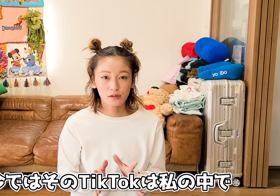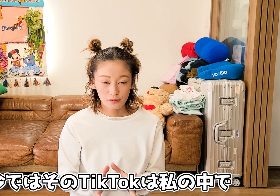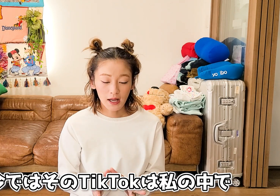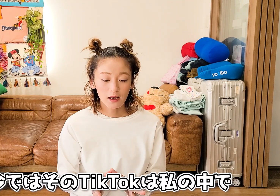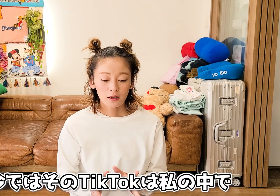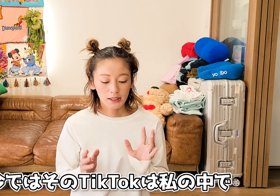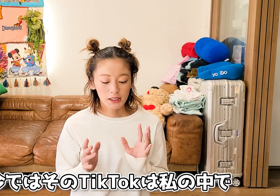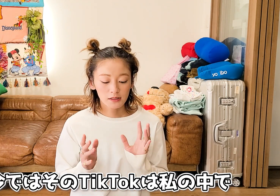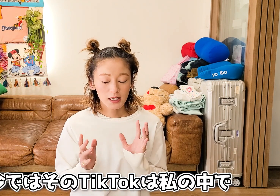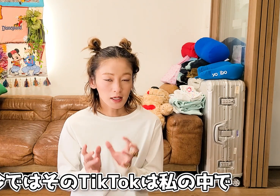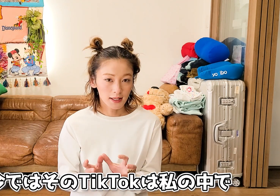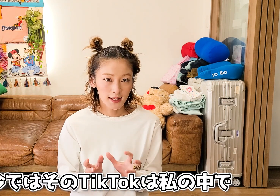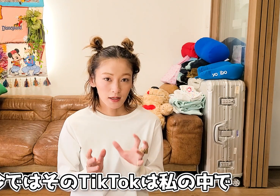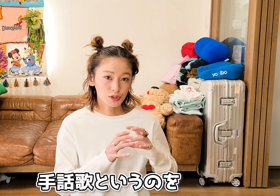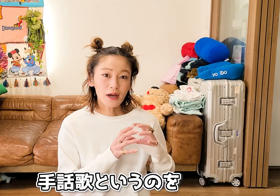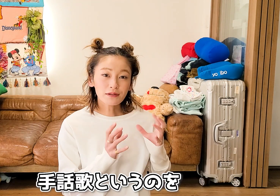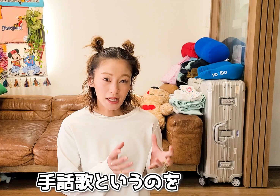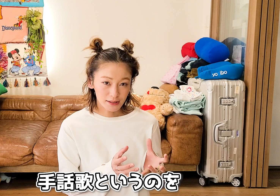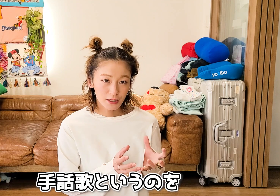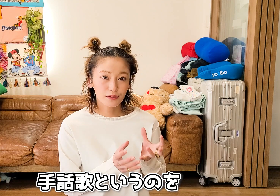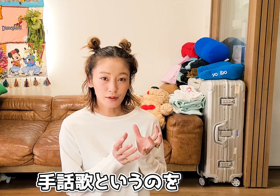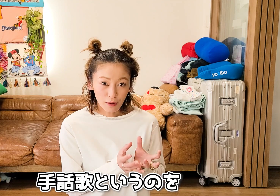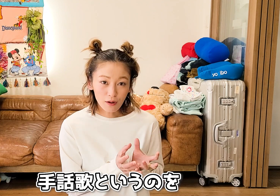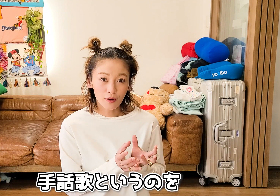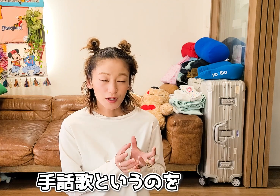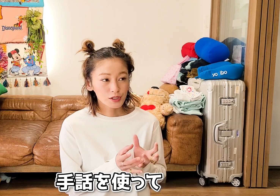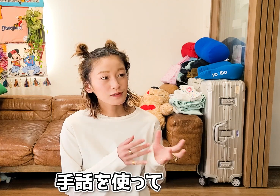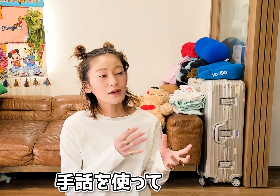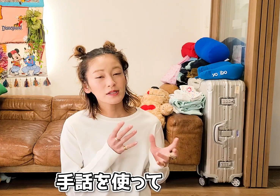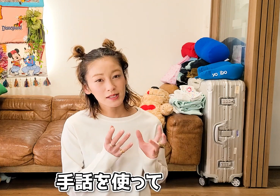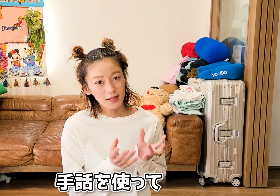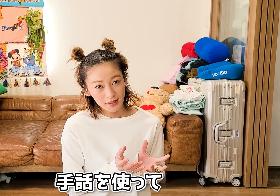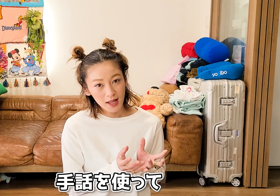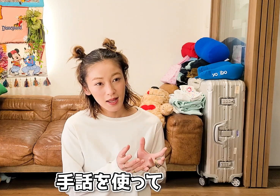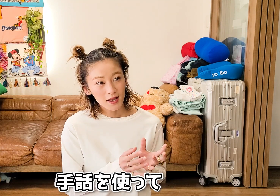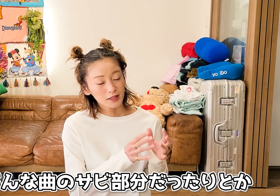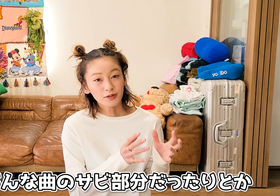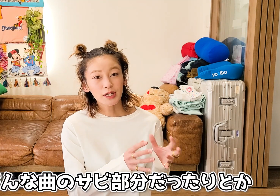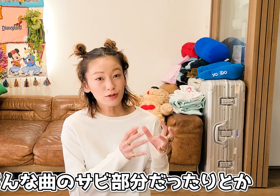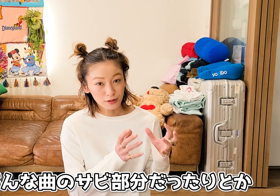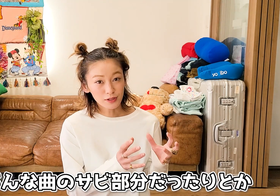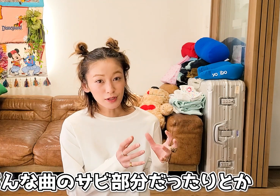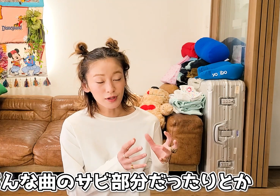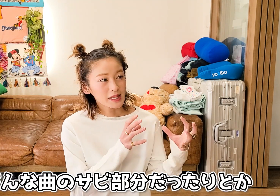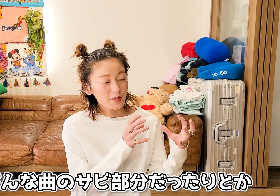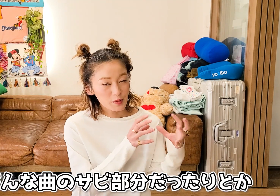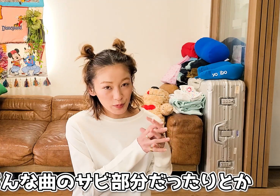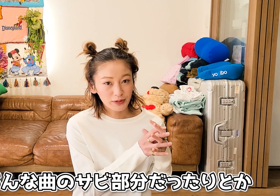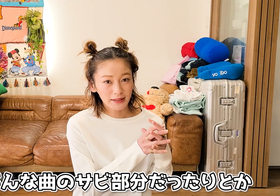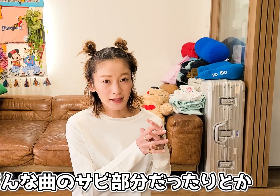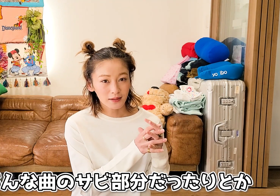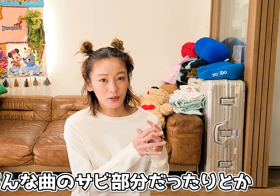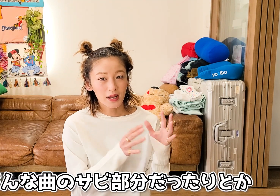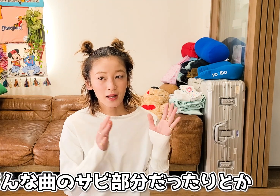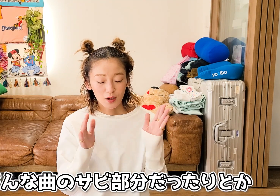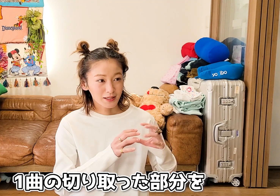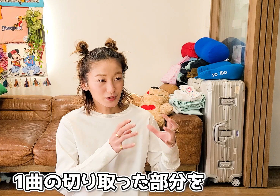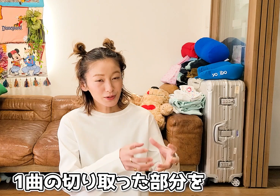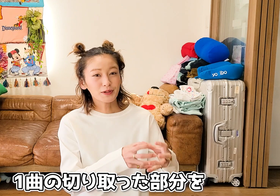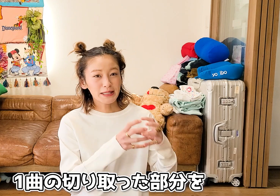は私の中で手話歌っていうのを、手話を使っていろんな曲のサビ部分だったりとか、一曲の切り取